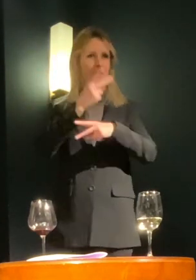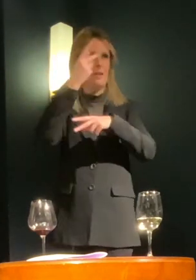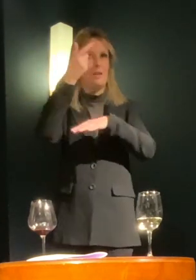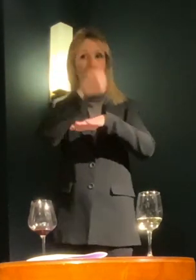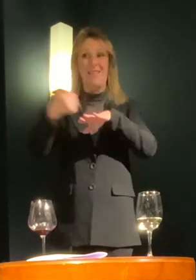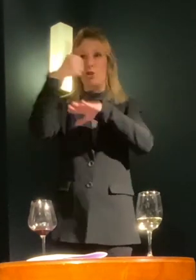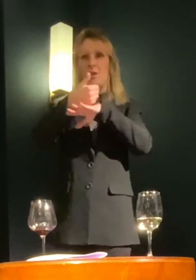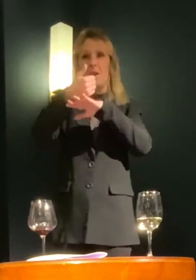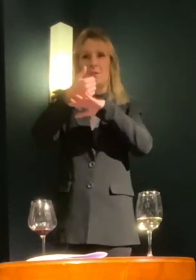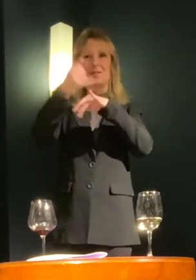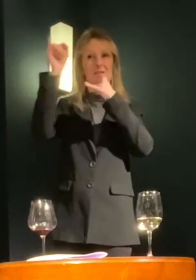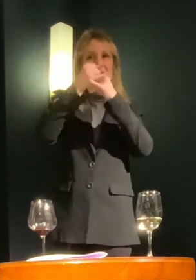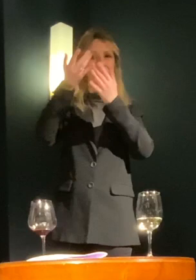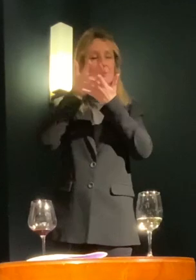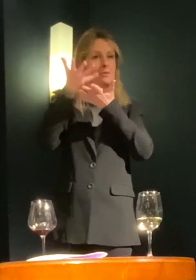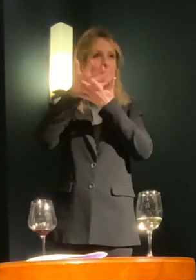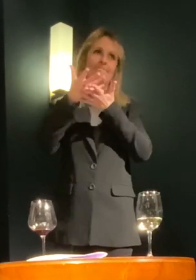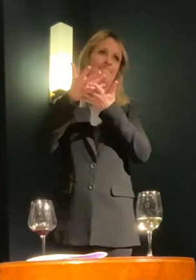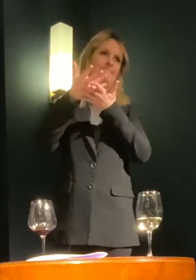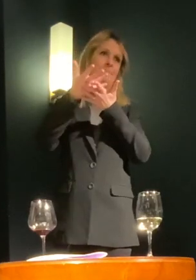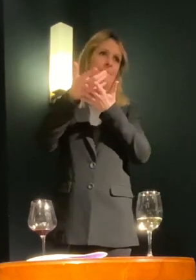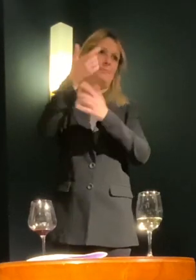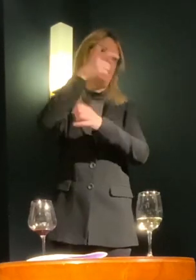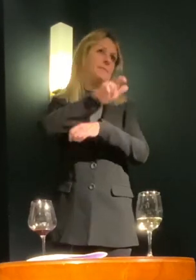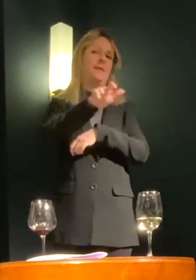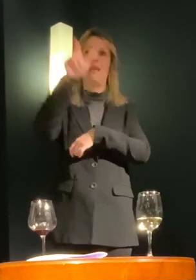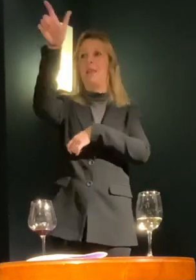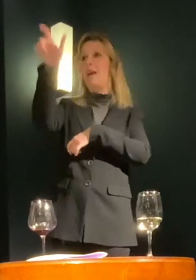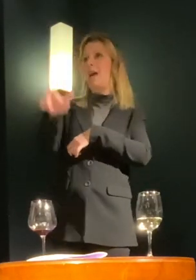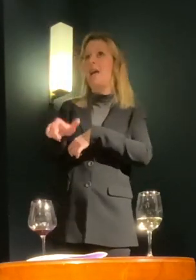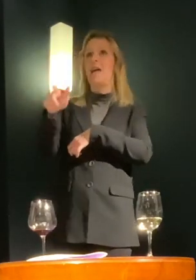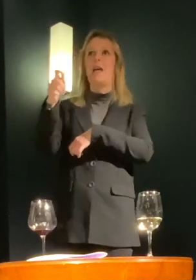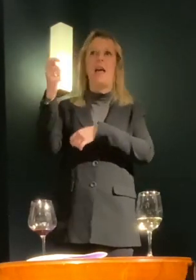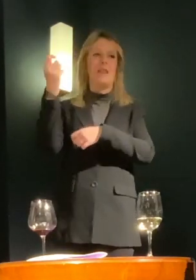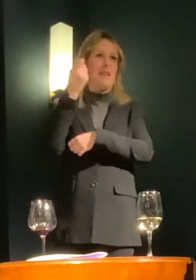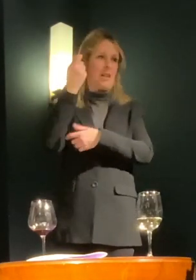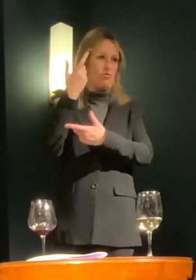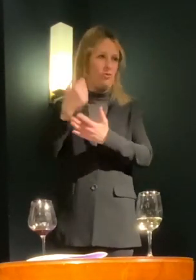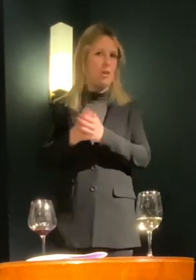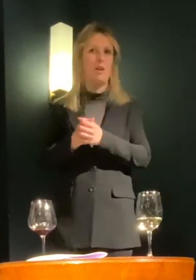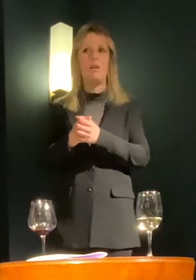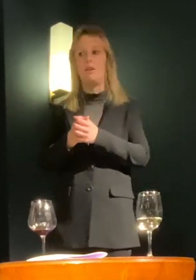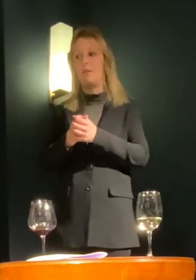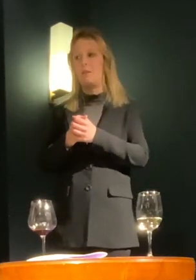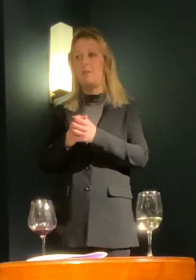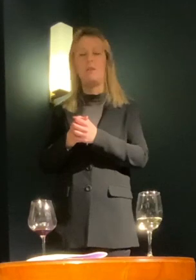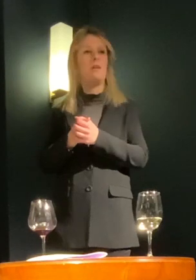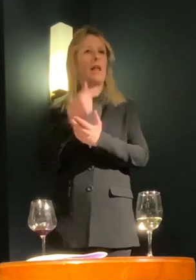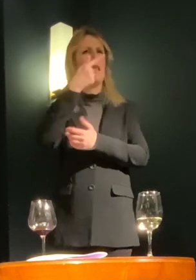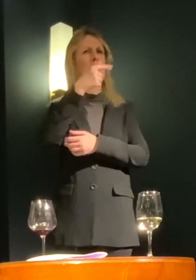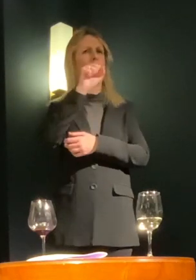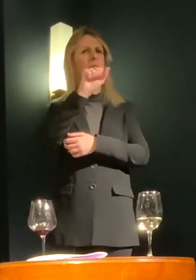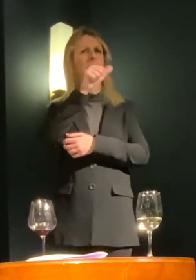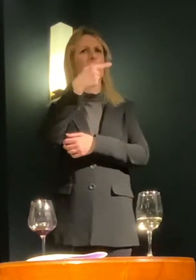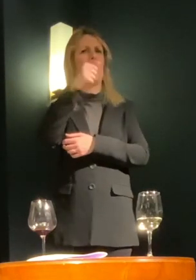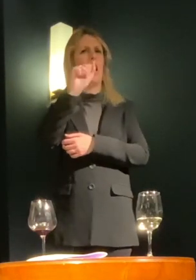perché poi il personaggio verrà definito dall'attore o dall'attrice che verrà castata, si dice, verrà presa per il ruolo, insomma,